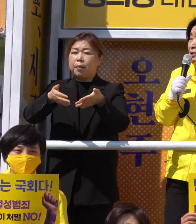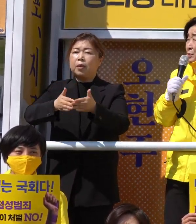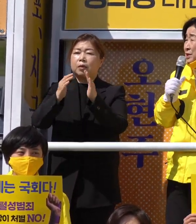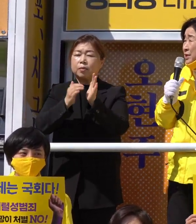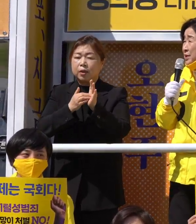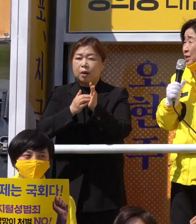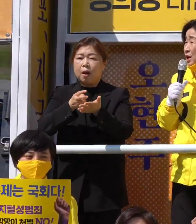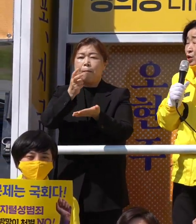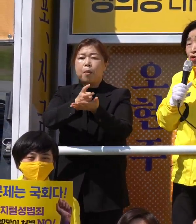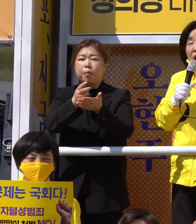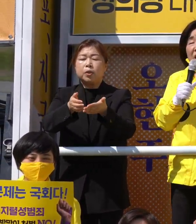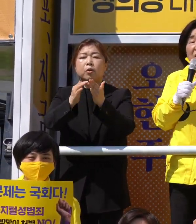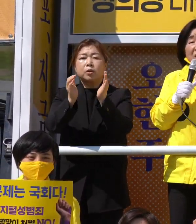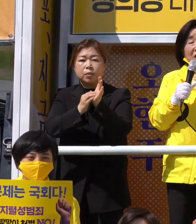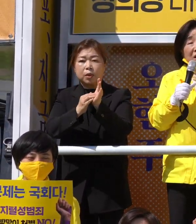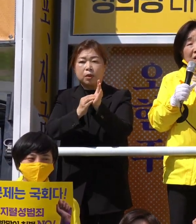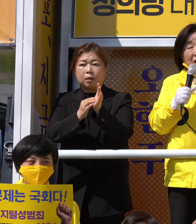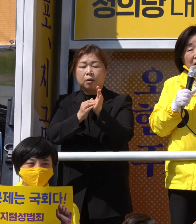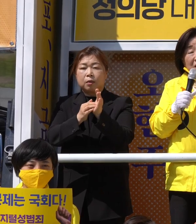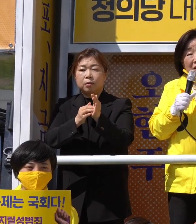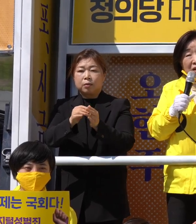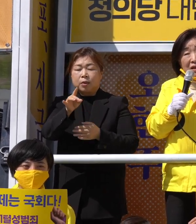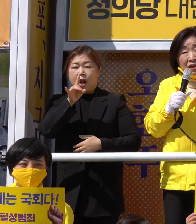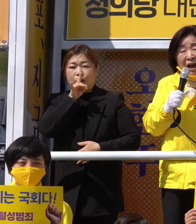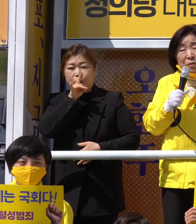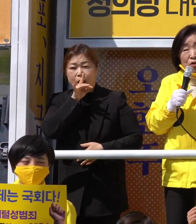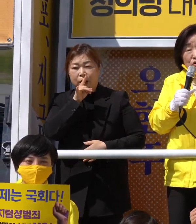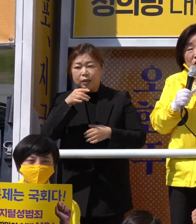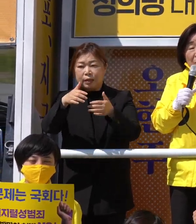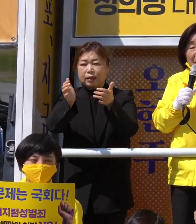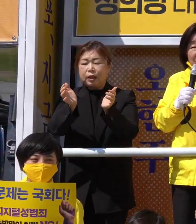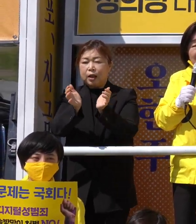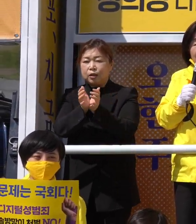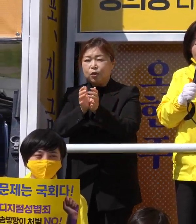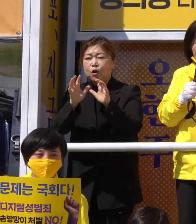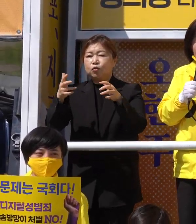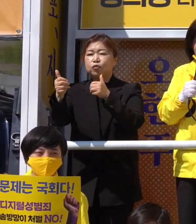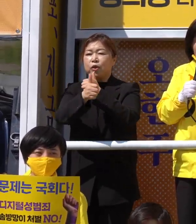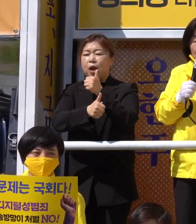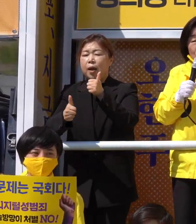대부분 만들었습니다. 중앙 대한민국 국회만